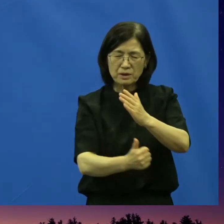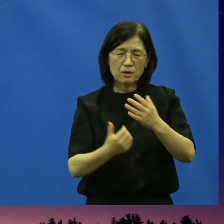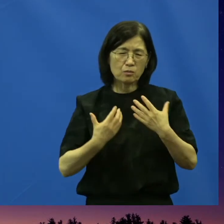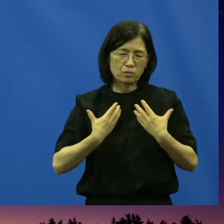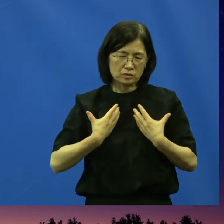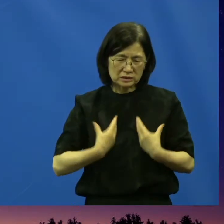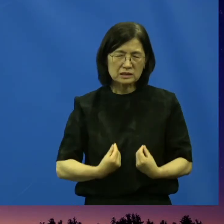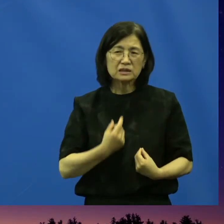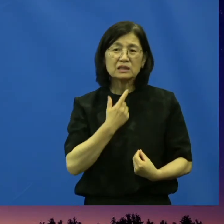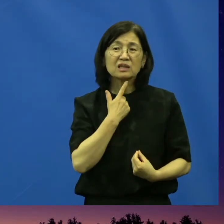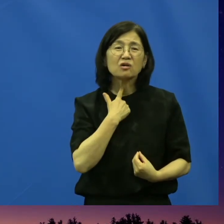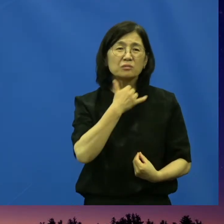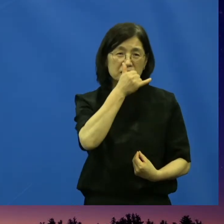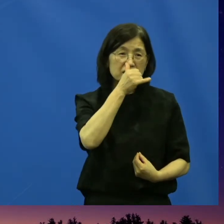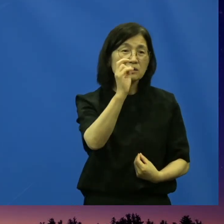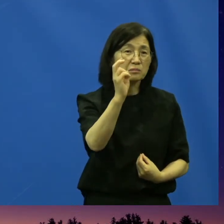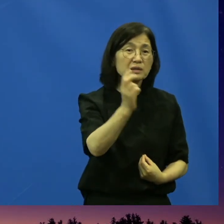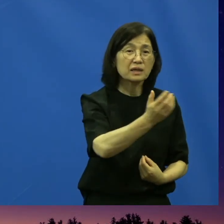있겠어요?